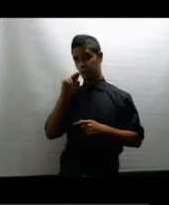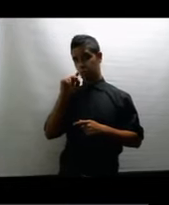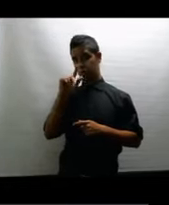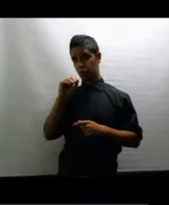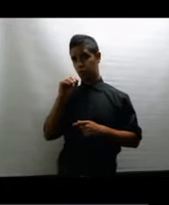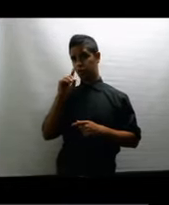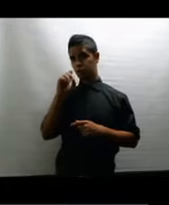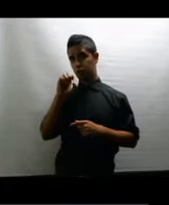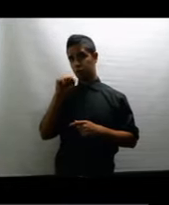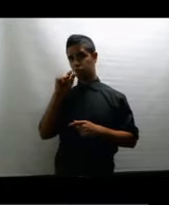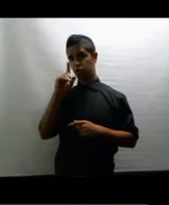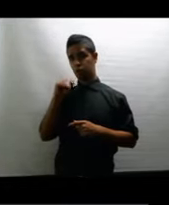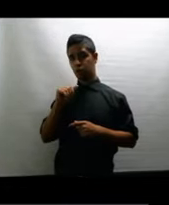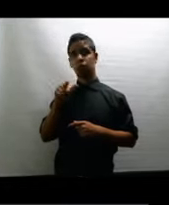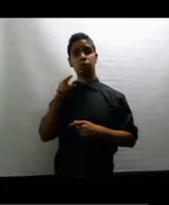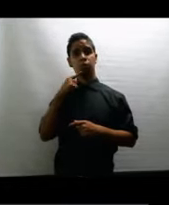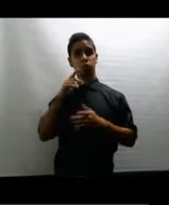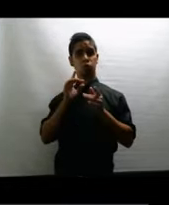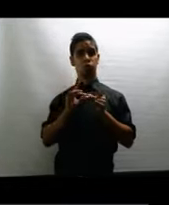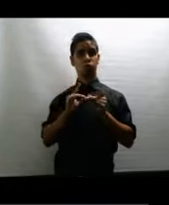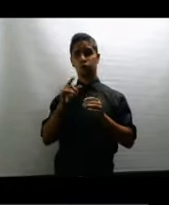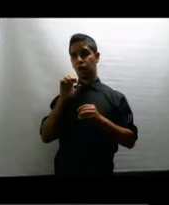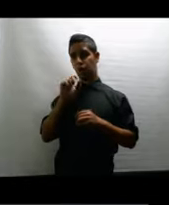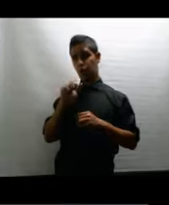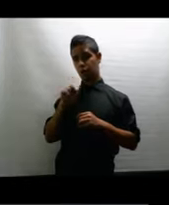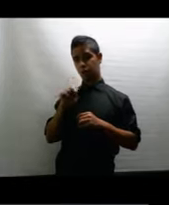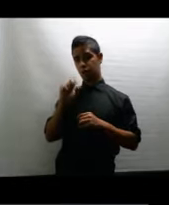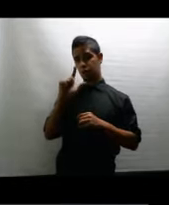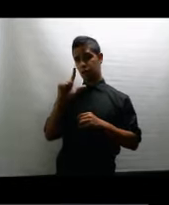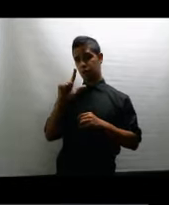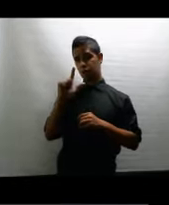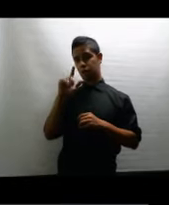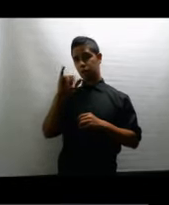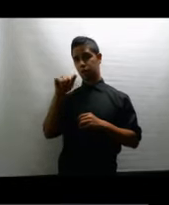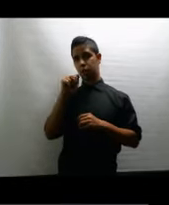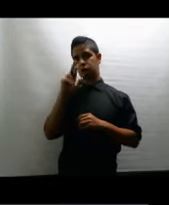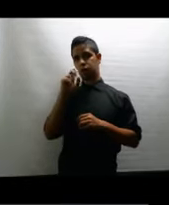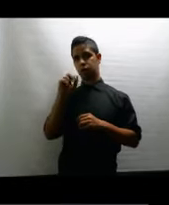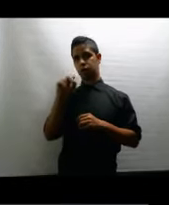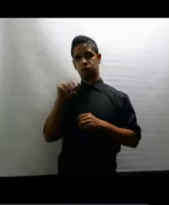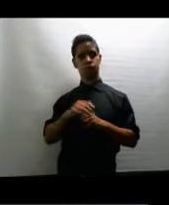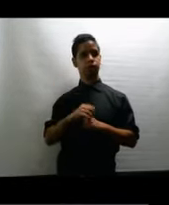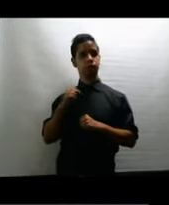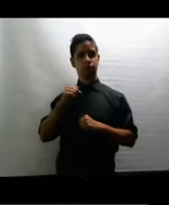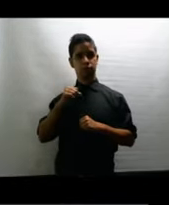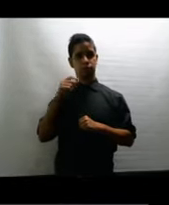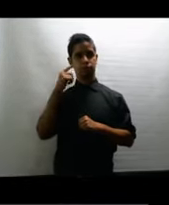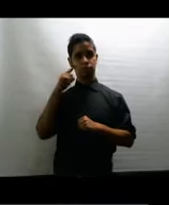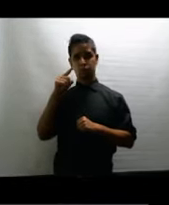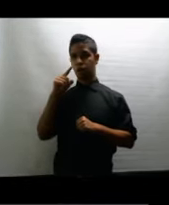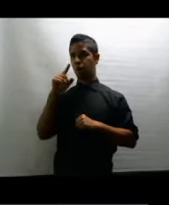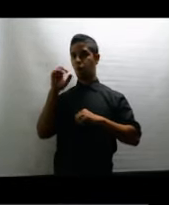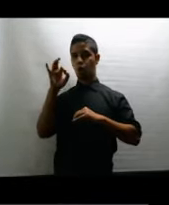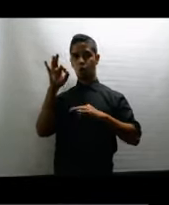de, en el jardín, de las hormiguitas. No. Ah, sí, le para los mosquitos, porque es que me